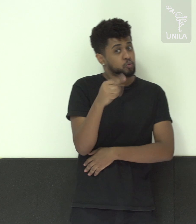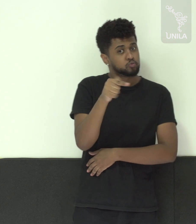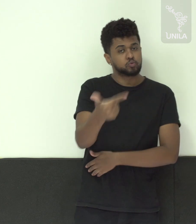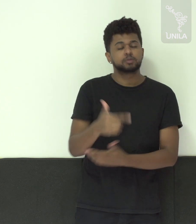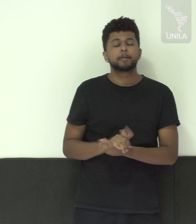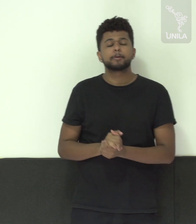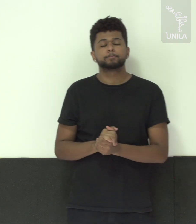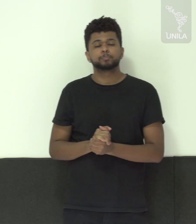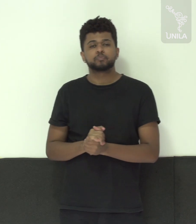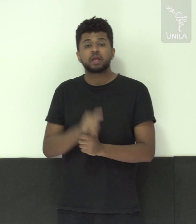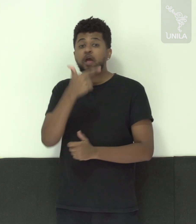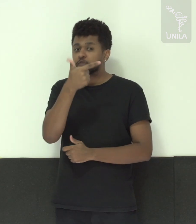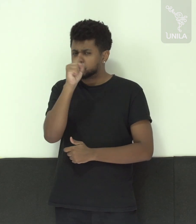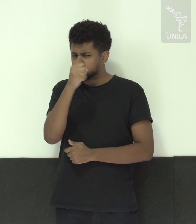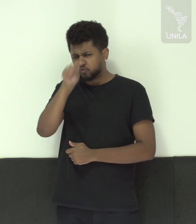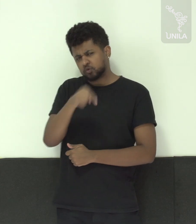6.2.2.